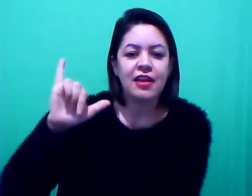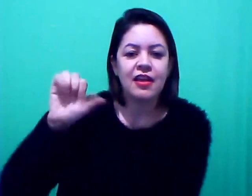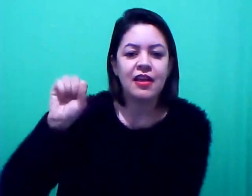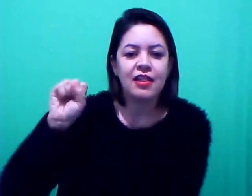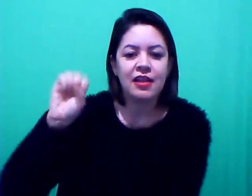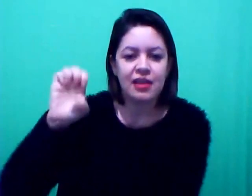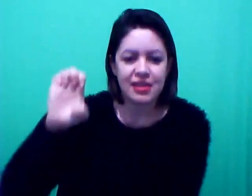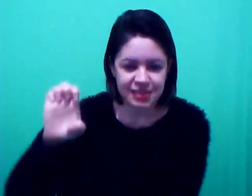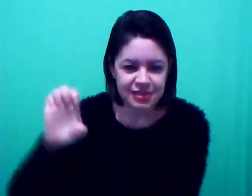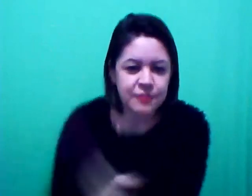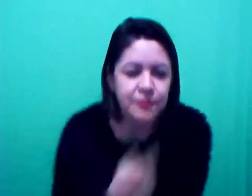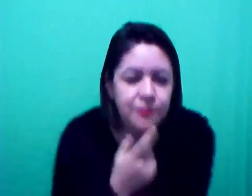A Elise.